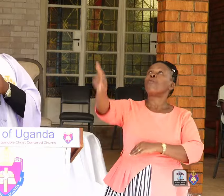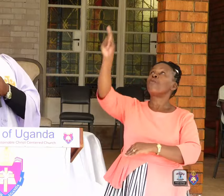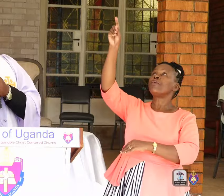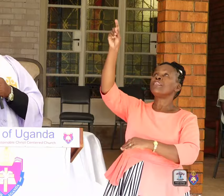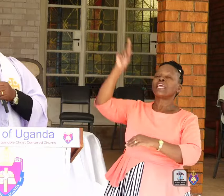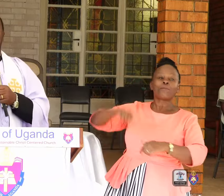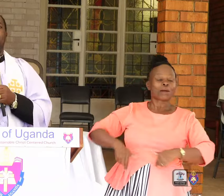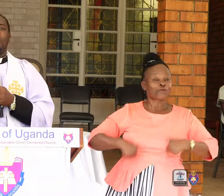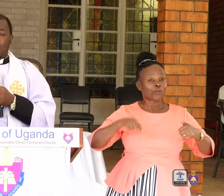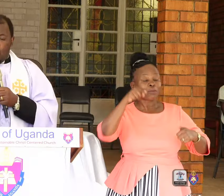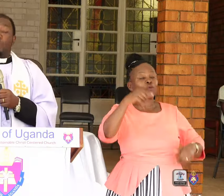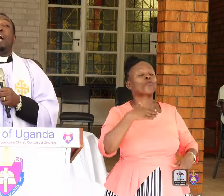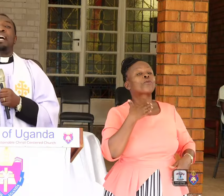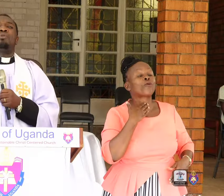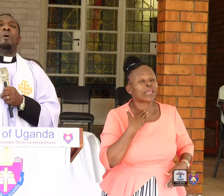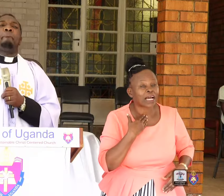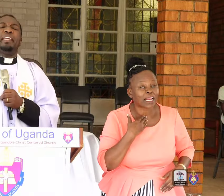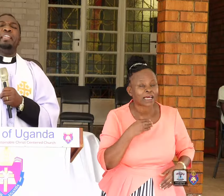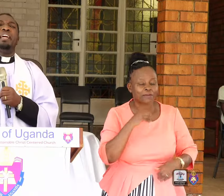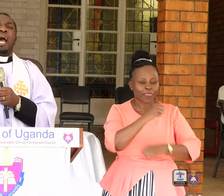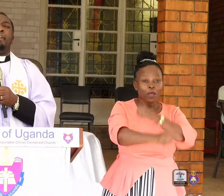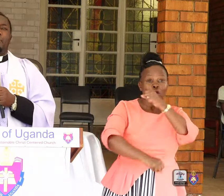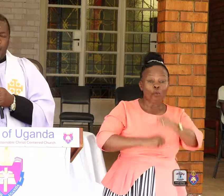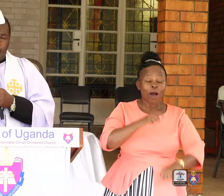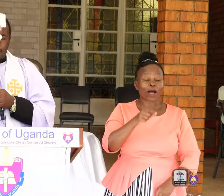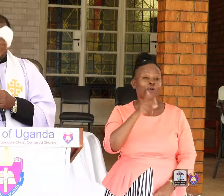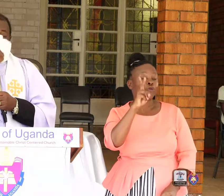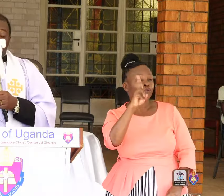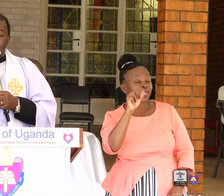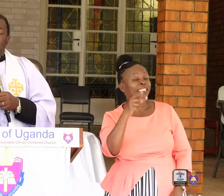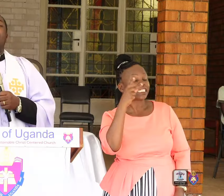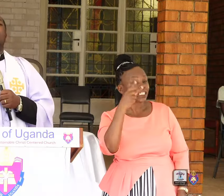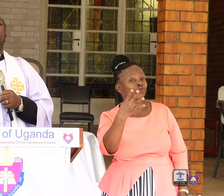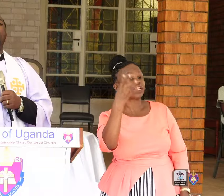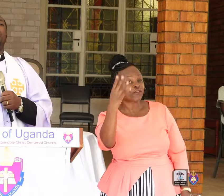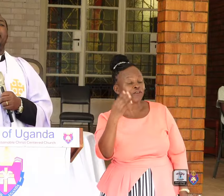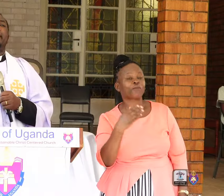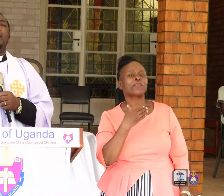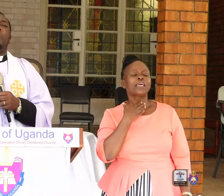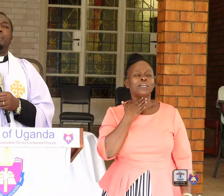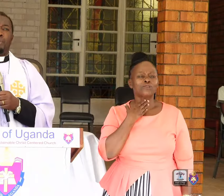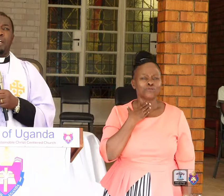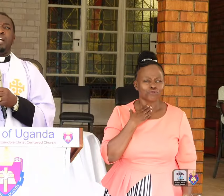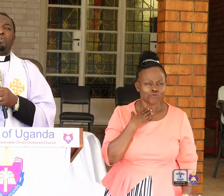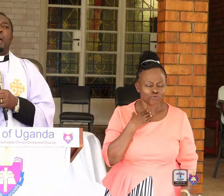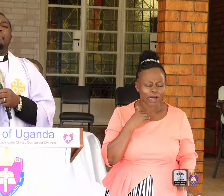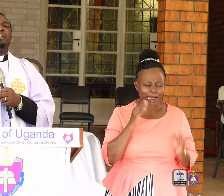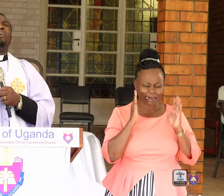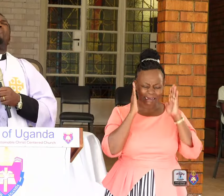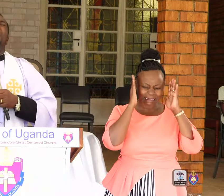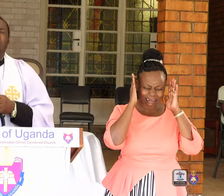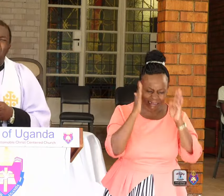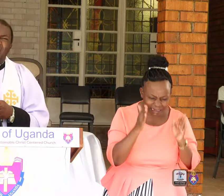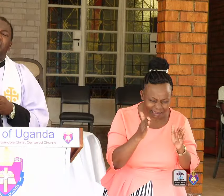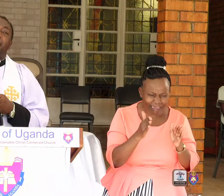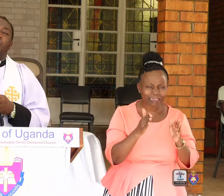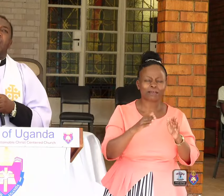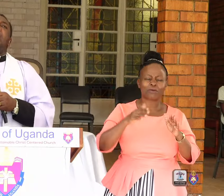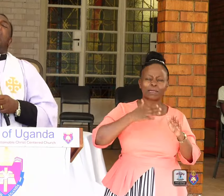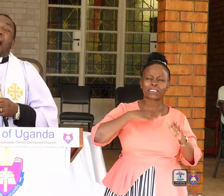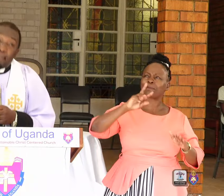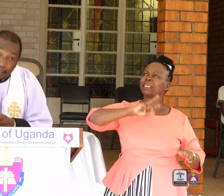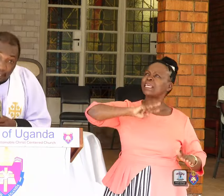obulamu gwe bw'oyagala. Omwaka guno 2024 twagala okusesira kwekyo tugambe nti